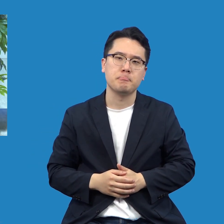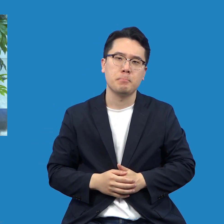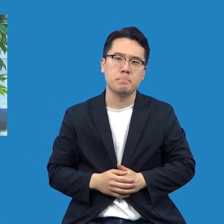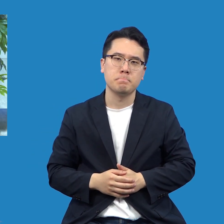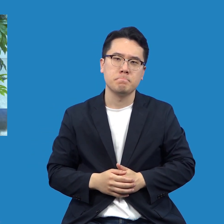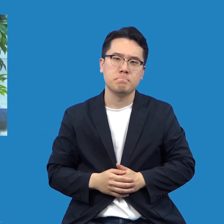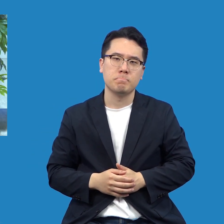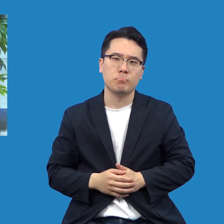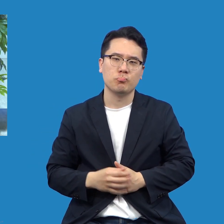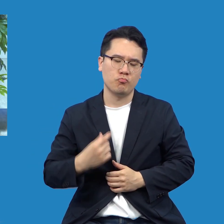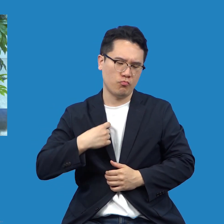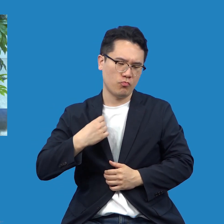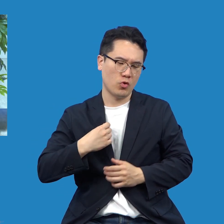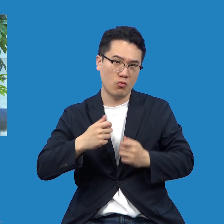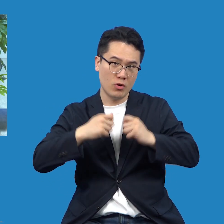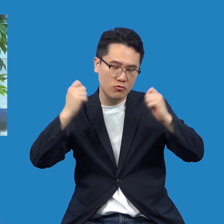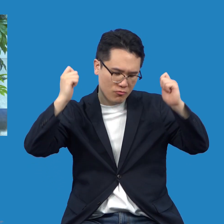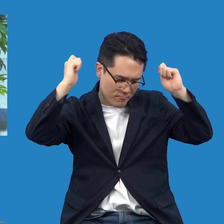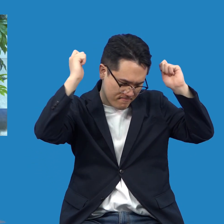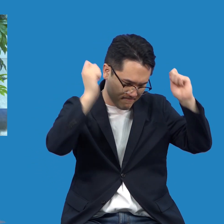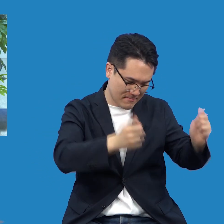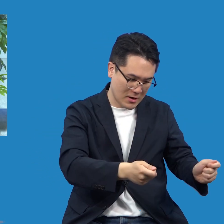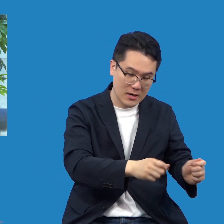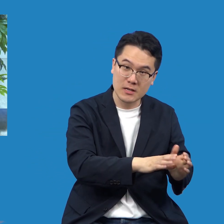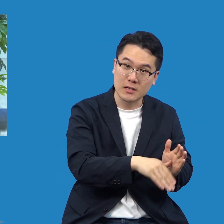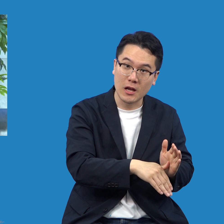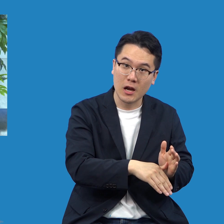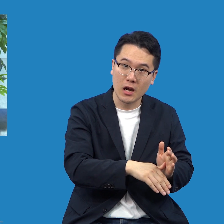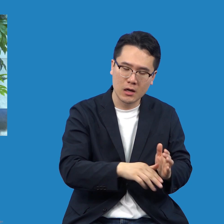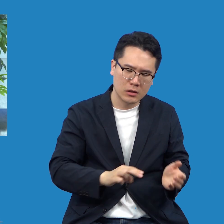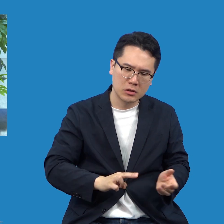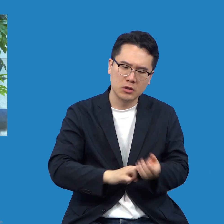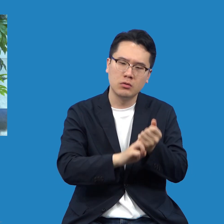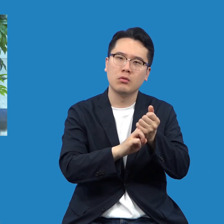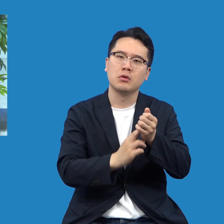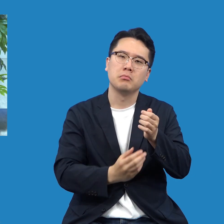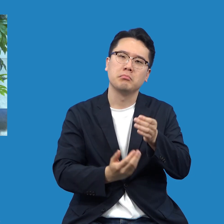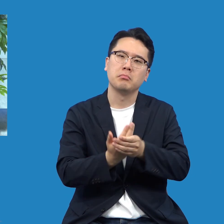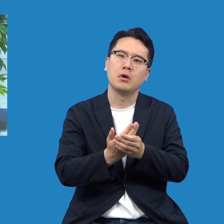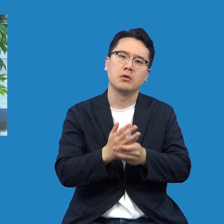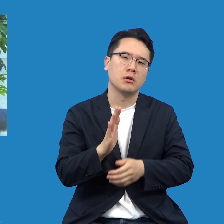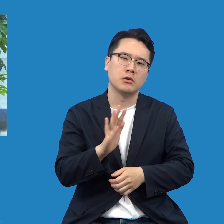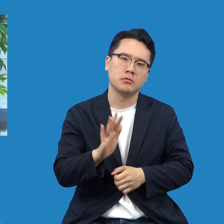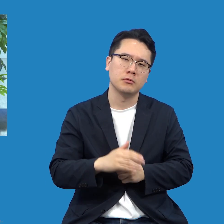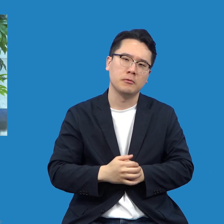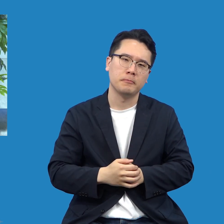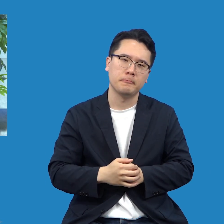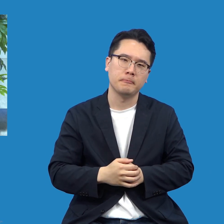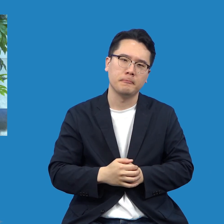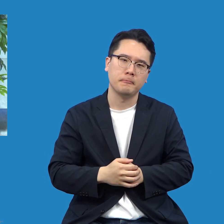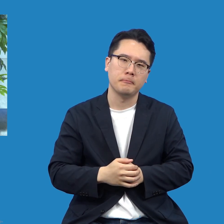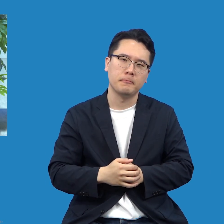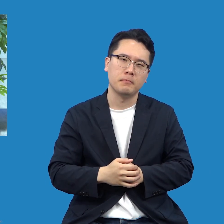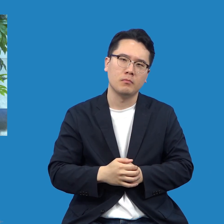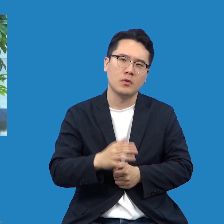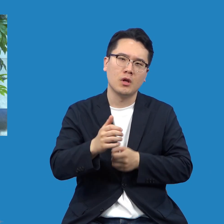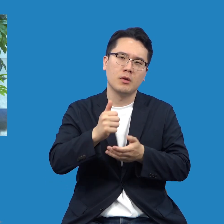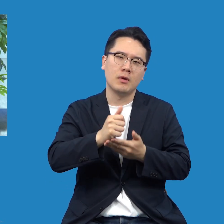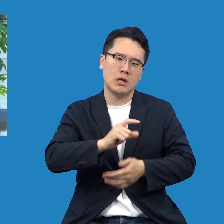외투로 강물을 칠 때 기적이 일어나지 않았습니다. 야훼 하나님의 이름을 부를